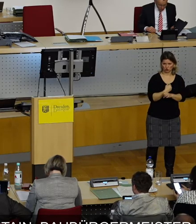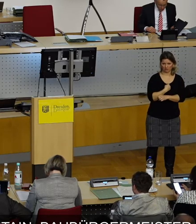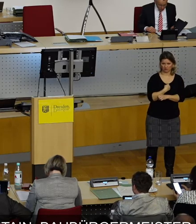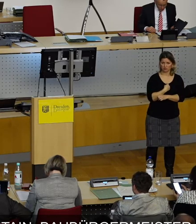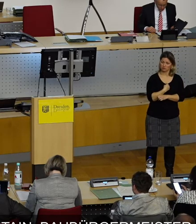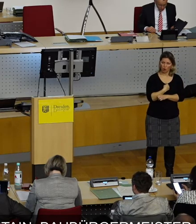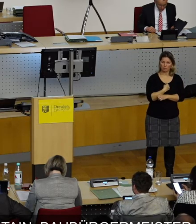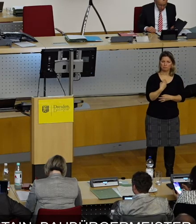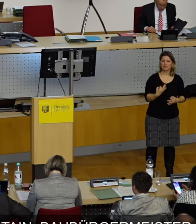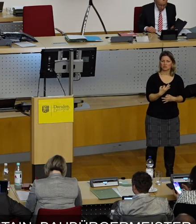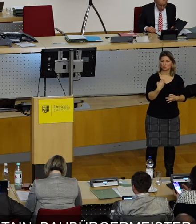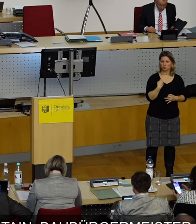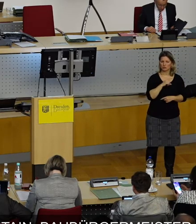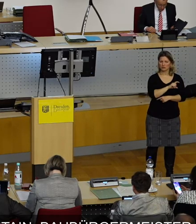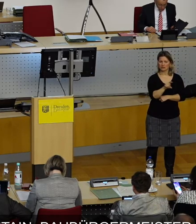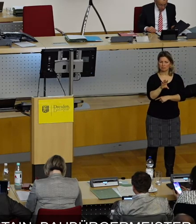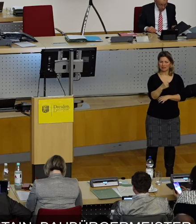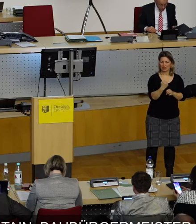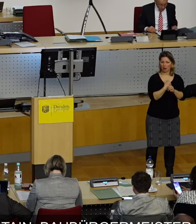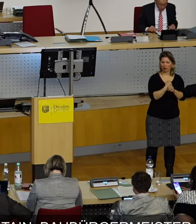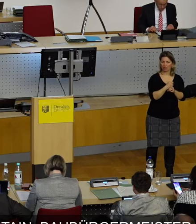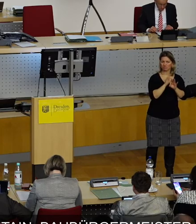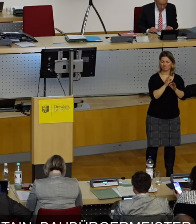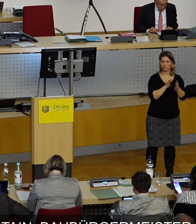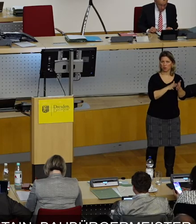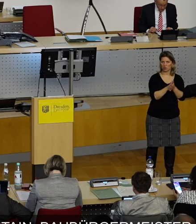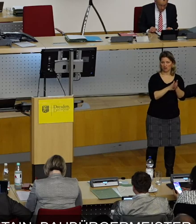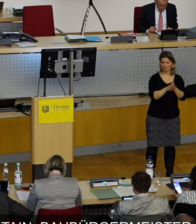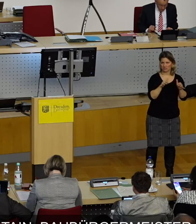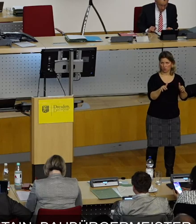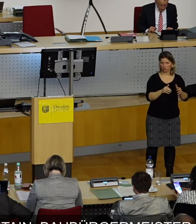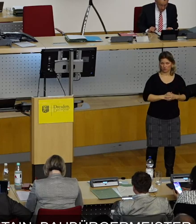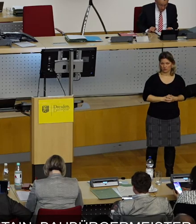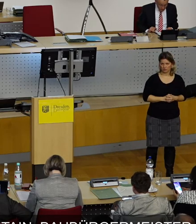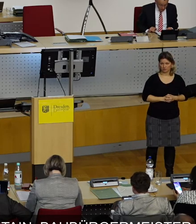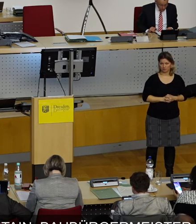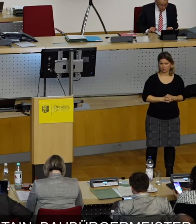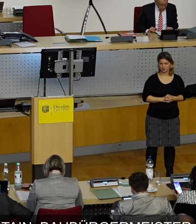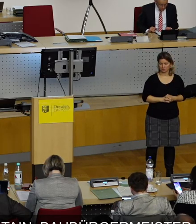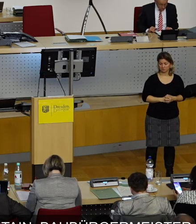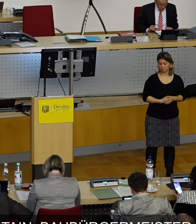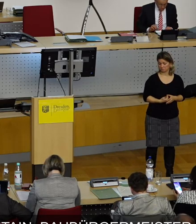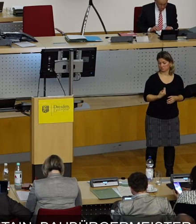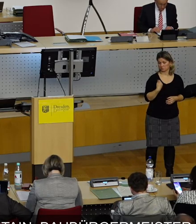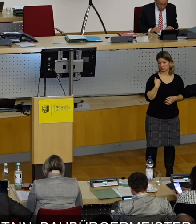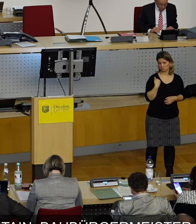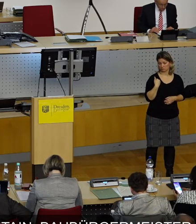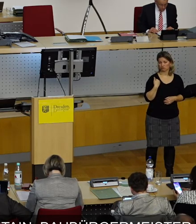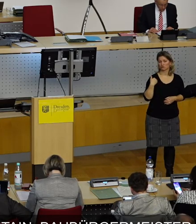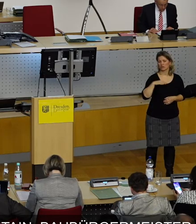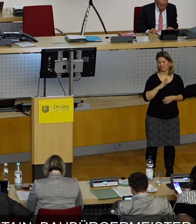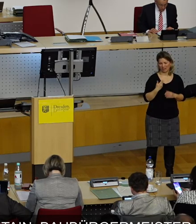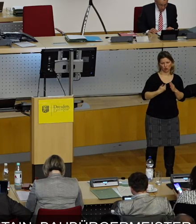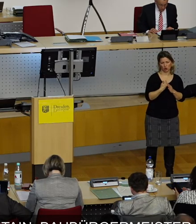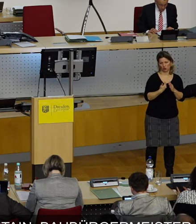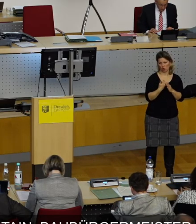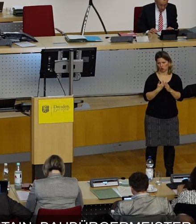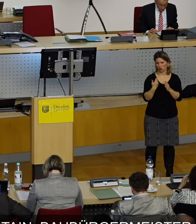mit der Motivation der Mitarbeiterinnen und Mitarbeiter zu tun. Wir haben uns in den letzten Jahren viele neue Instrumente gegeben. Wir